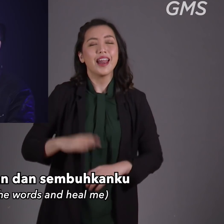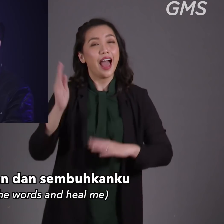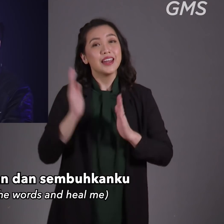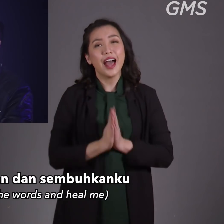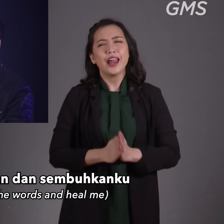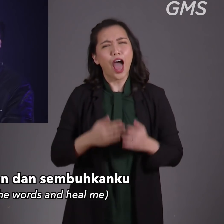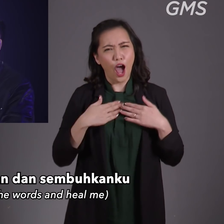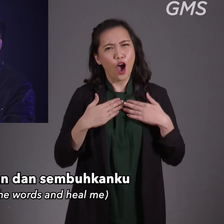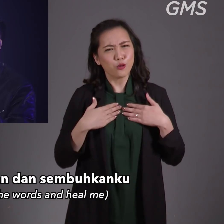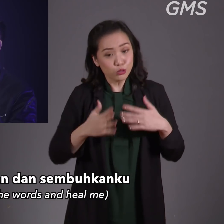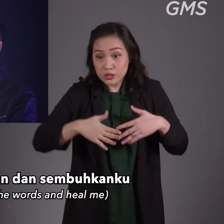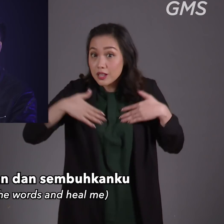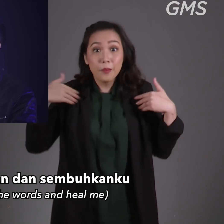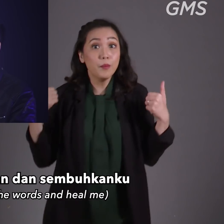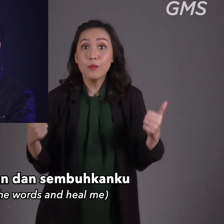berfirman dan